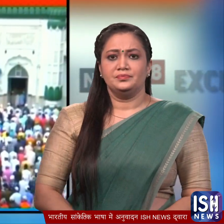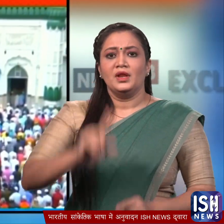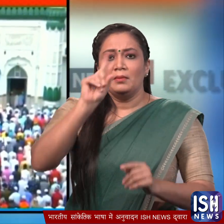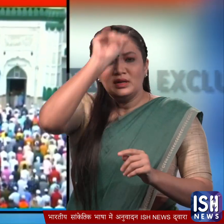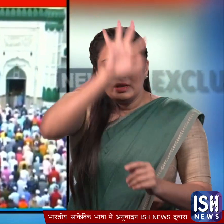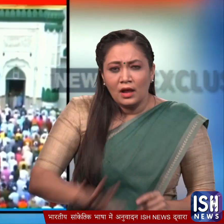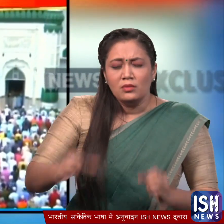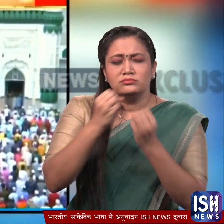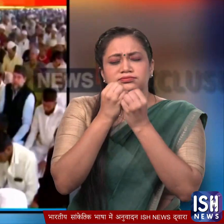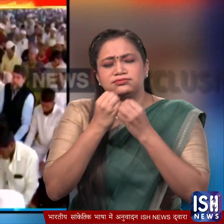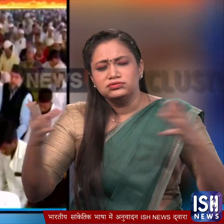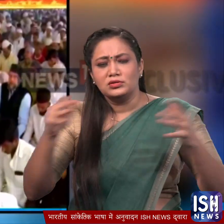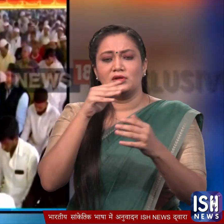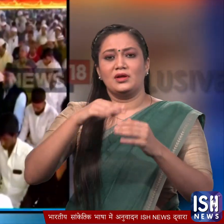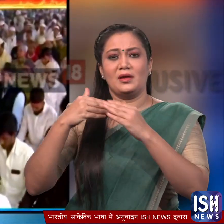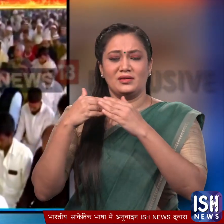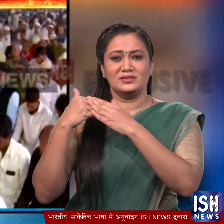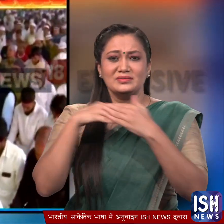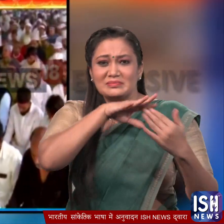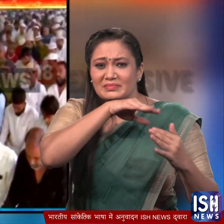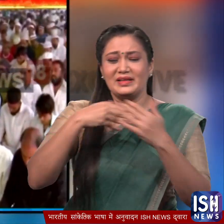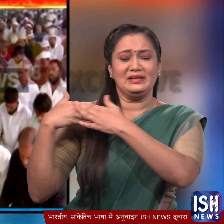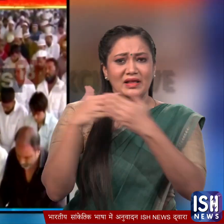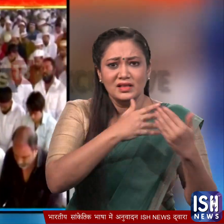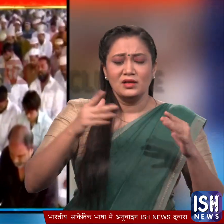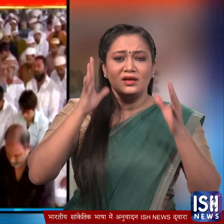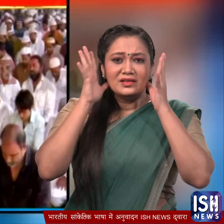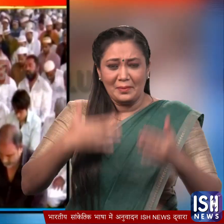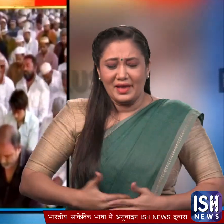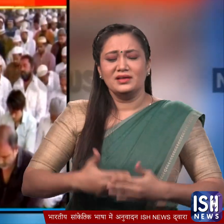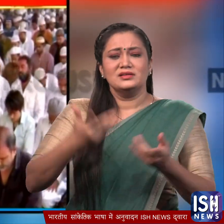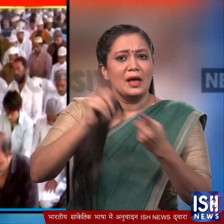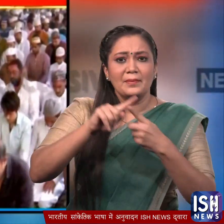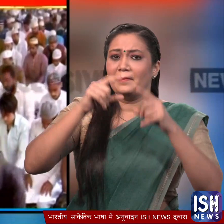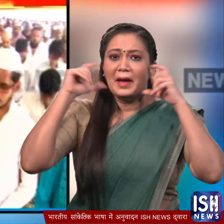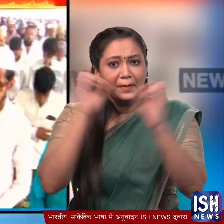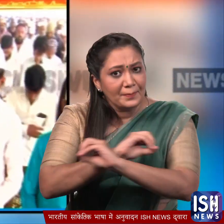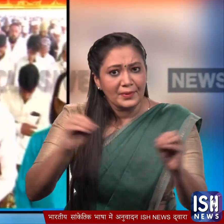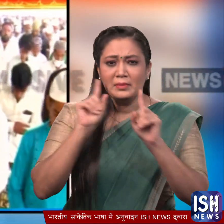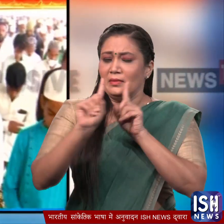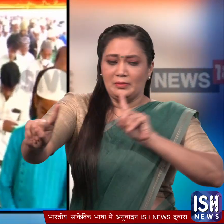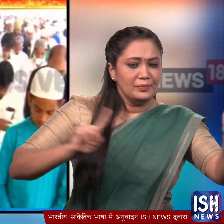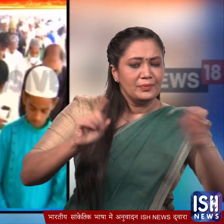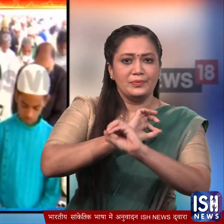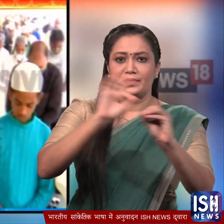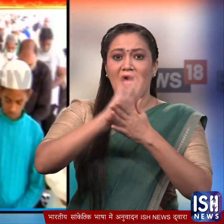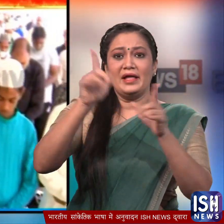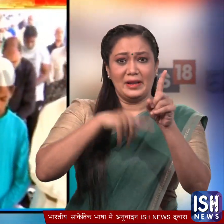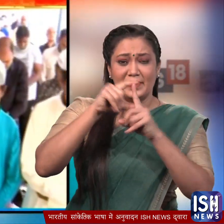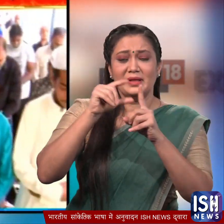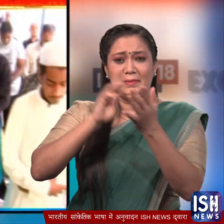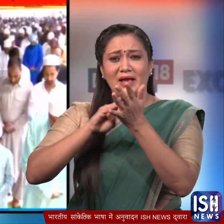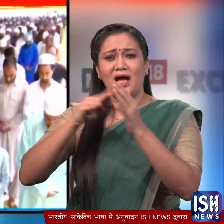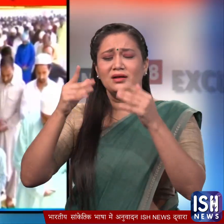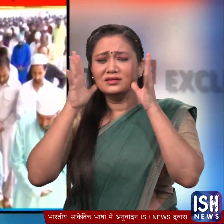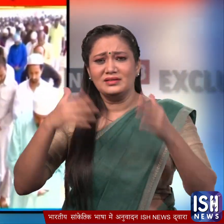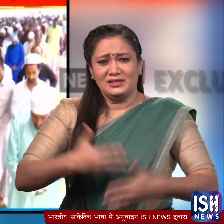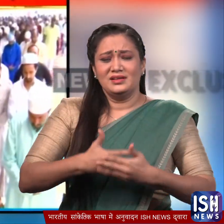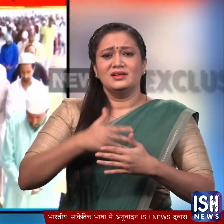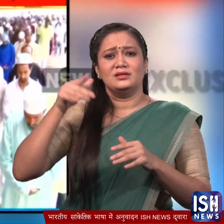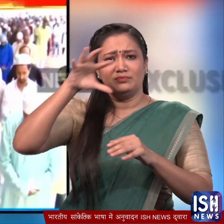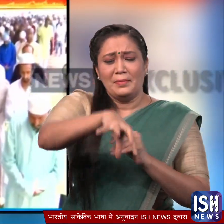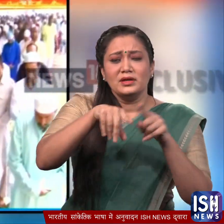के कई शहरों में लोगों ने बकरीद की नमाज के दौरान न मास्क पहना, न 2 गज की दूरी बनाई। हैदराबाद की मक्का मस्जिद में तो इतनी भीड़ जुटी कि